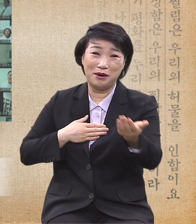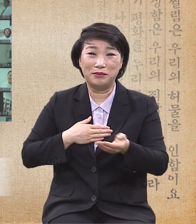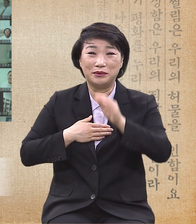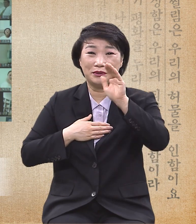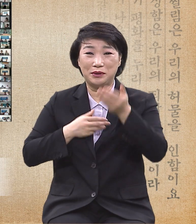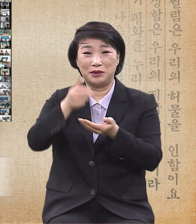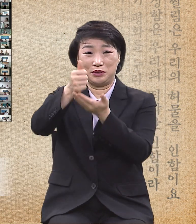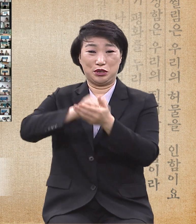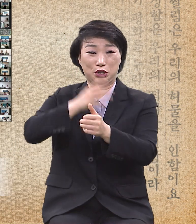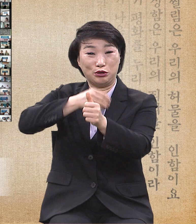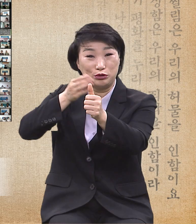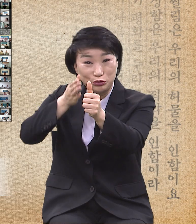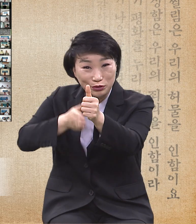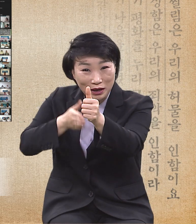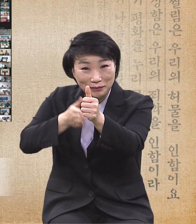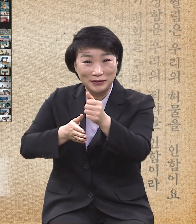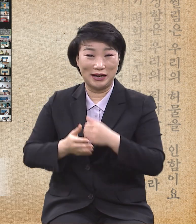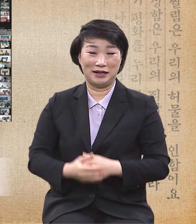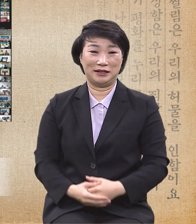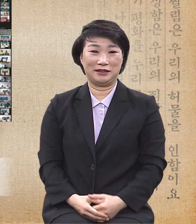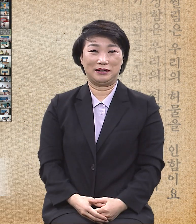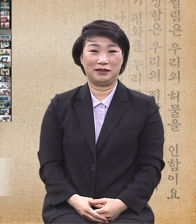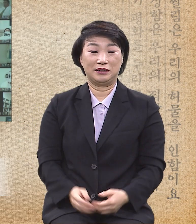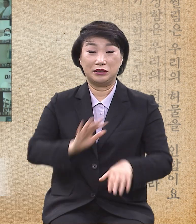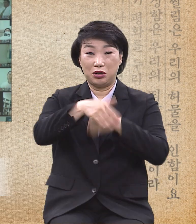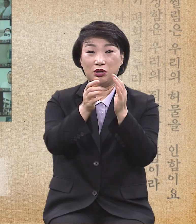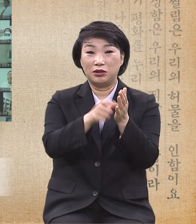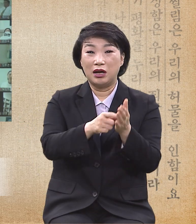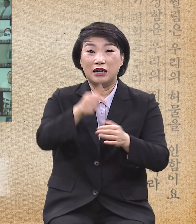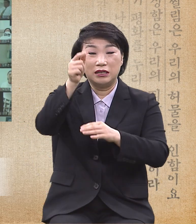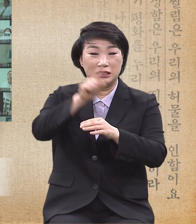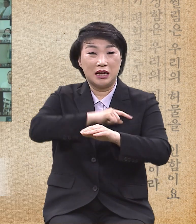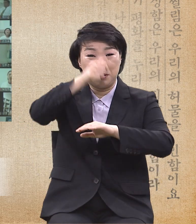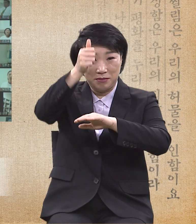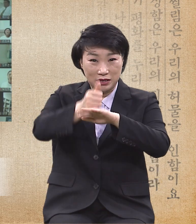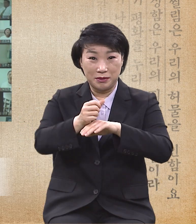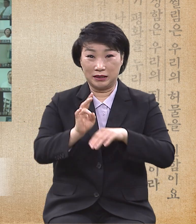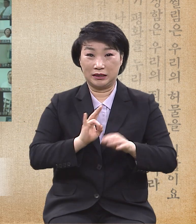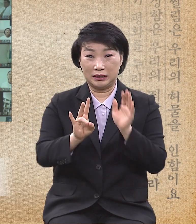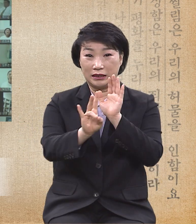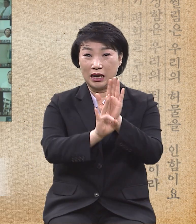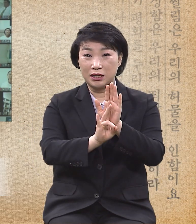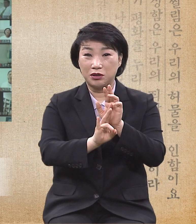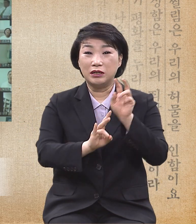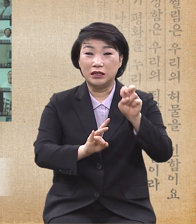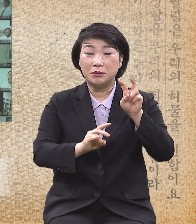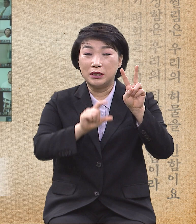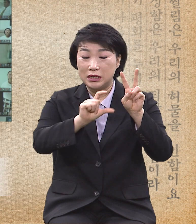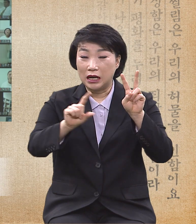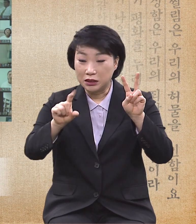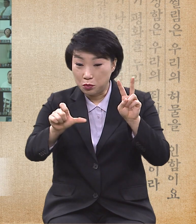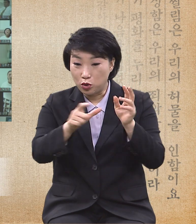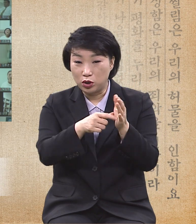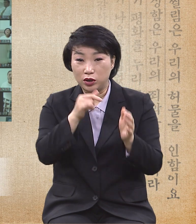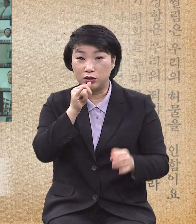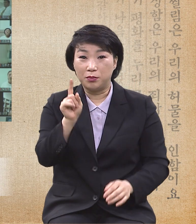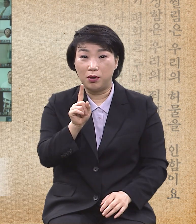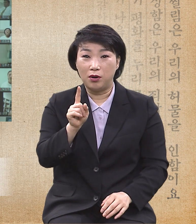주님의 이름으로 축원합니다. 성경의 제일 마지막 장 요한계시록 22장